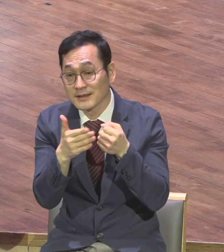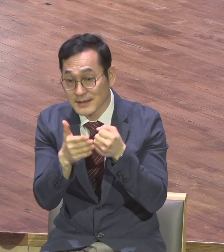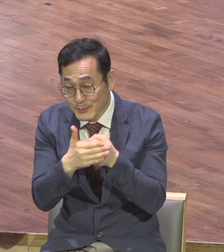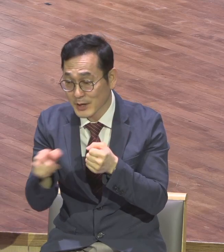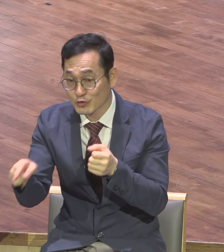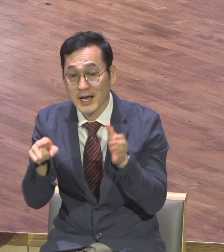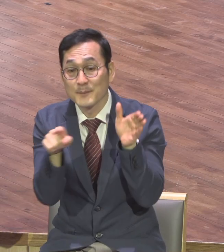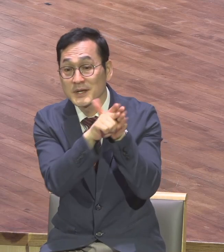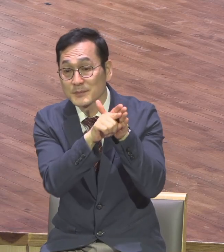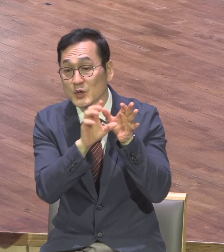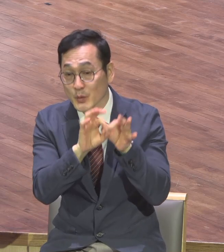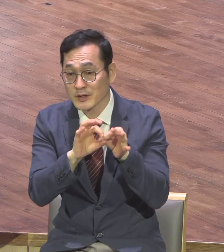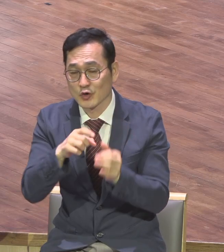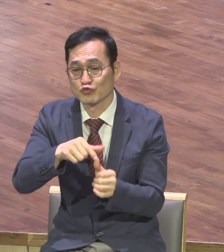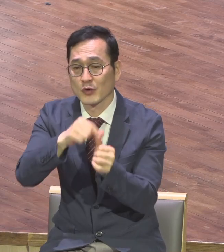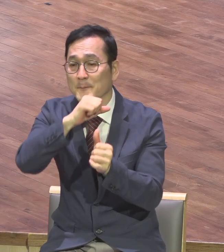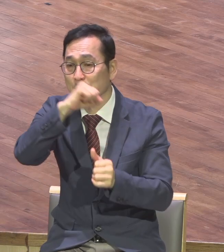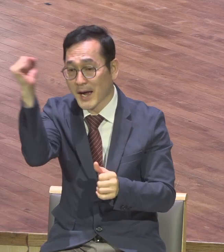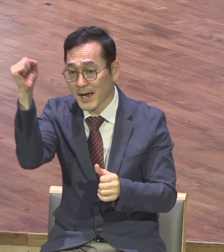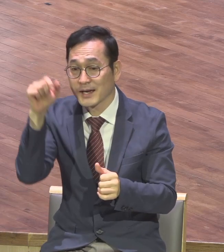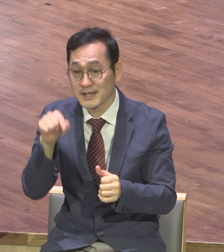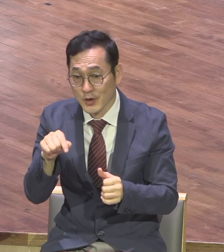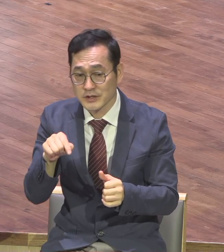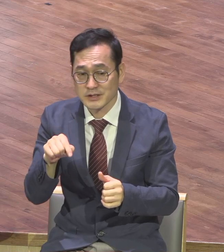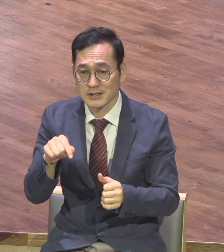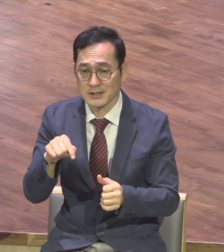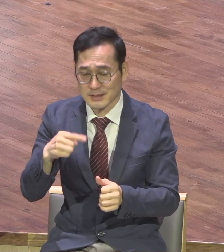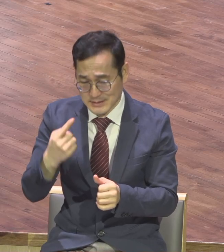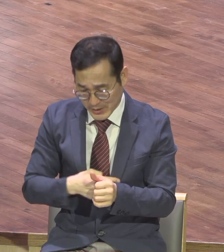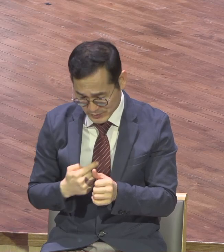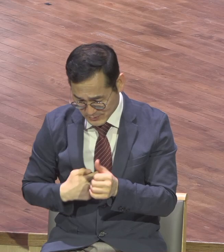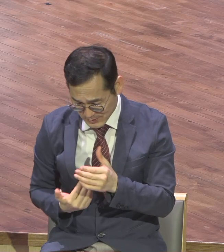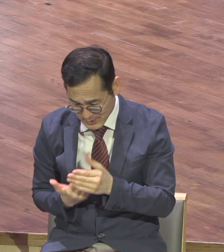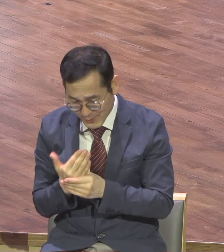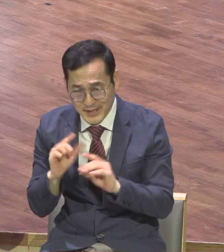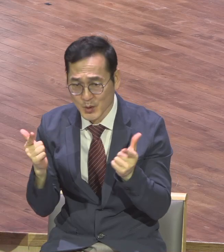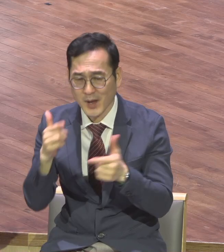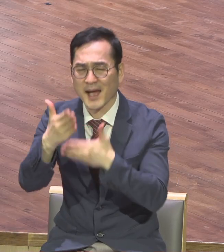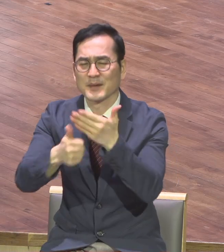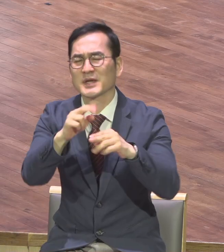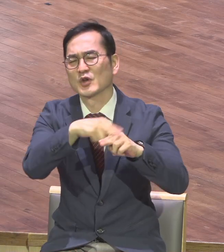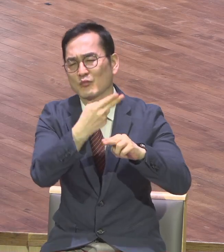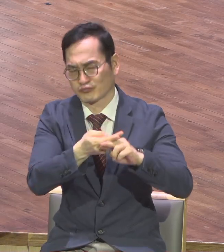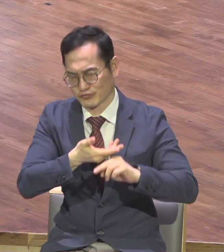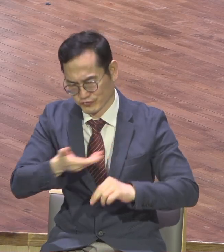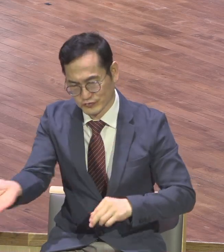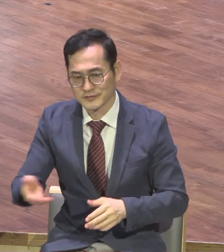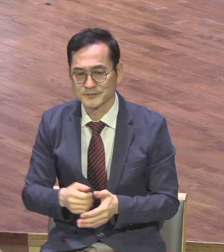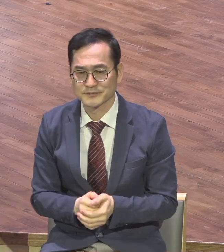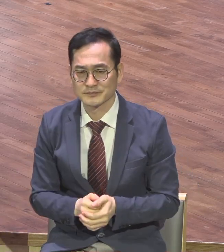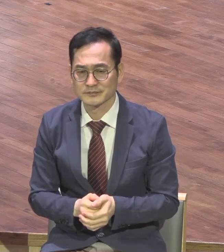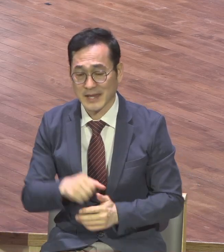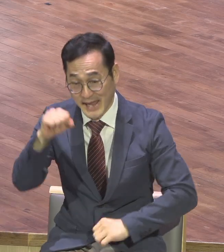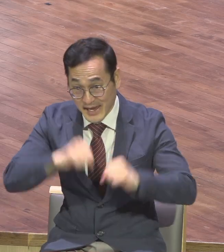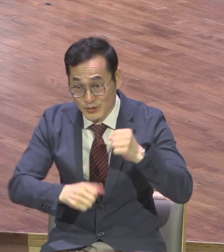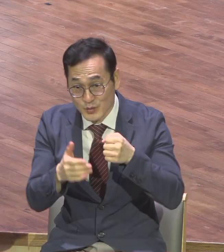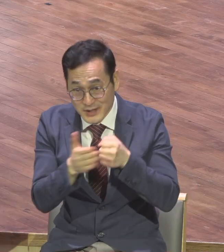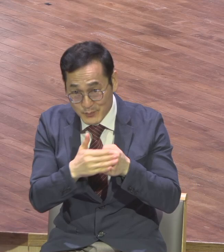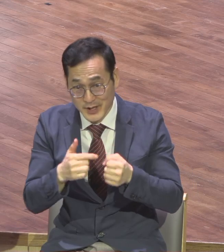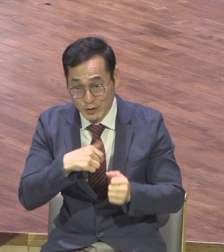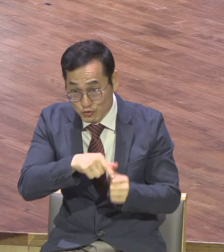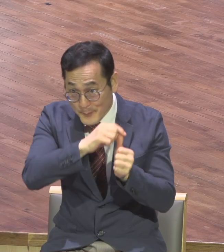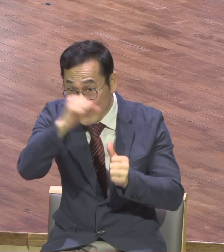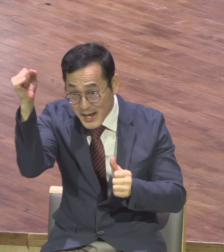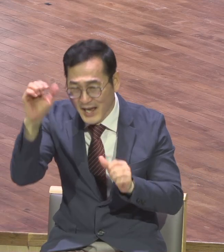말미암아 구원을 받았으니 이것은 너희에게서 난 것이 아니오 하나님의 선물이라. 행위에서 난 것이 아니니